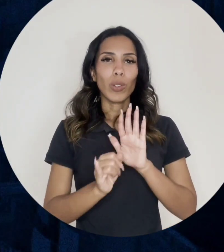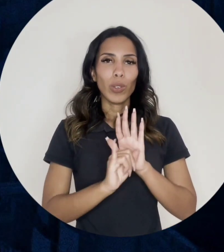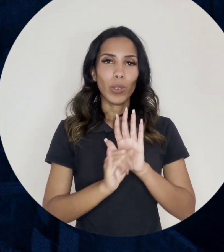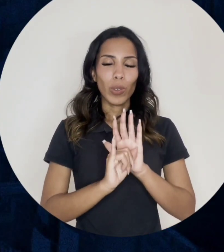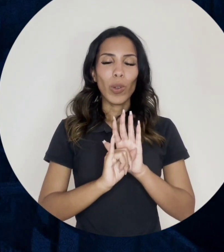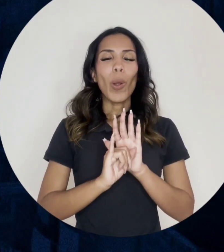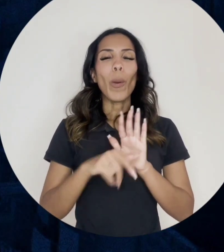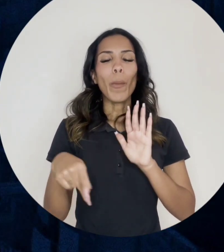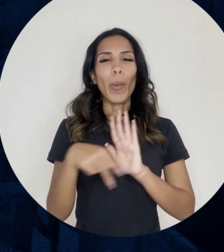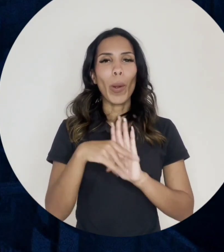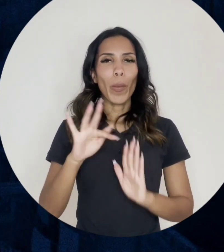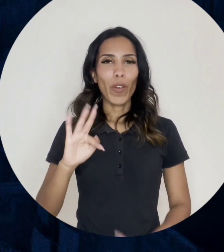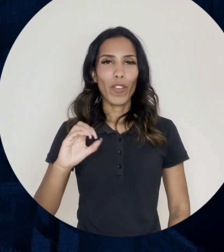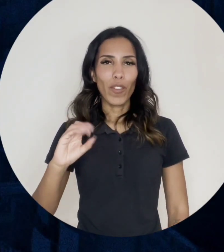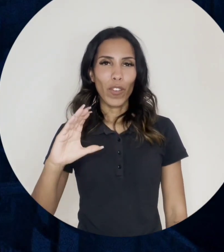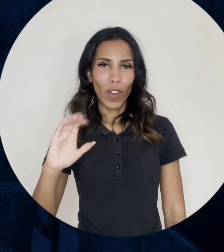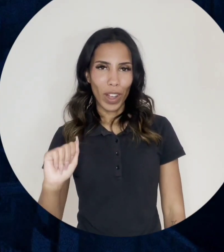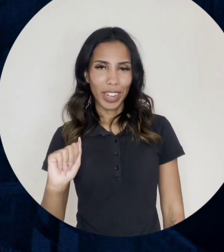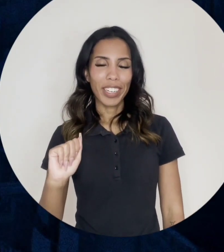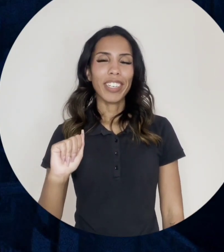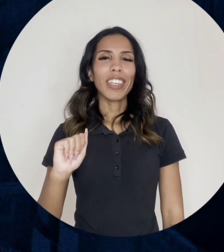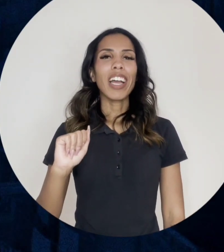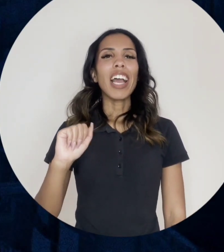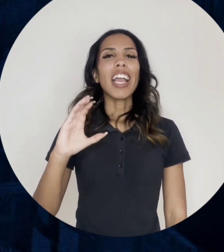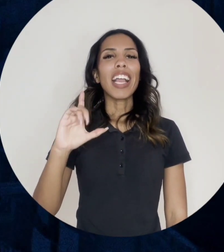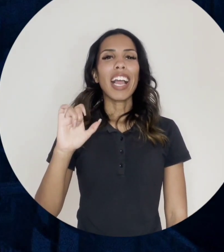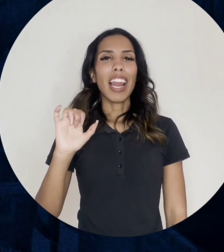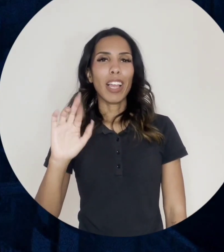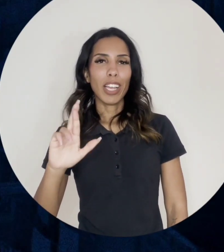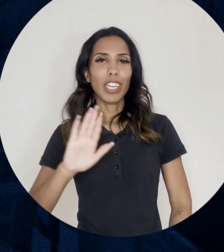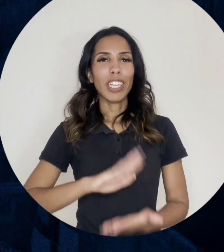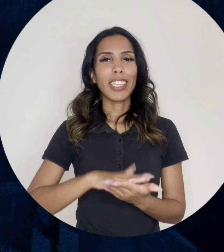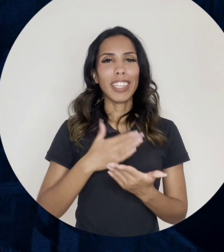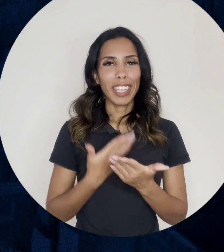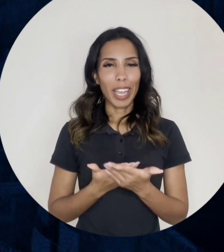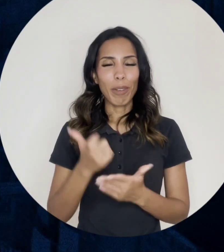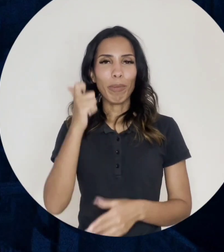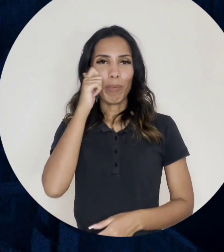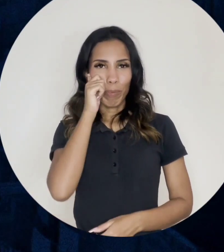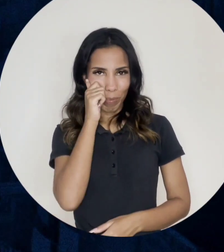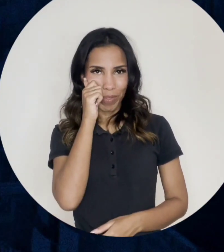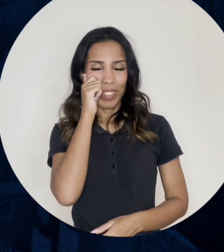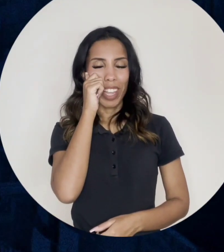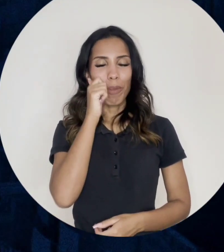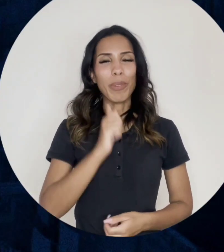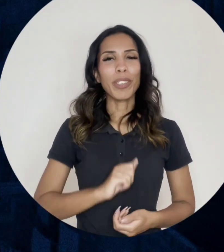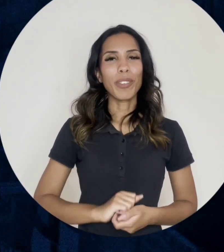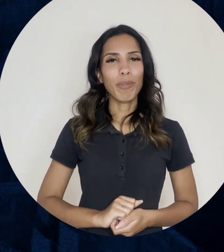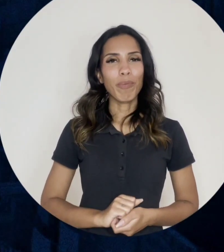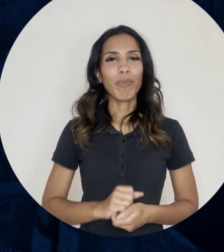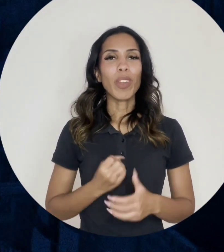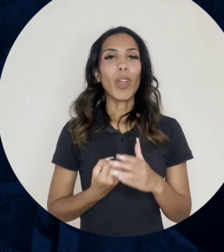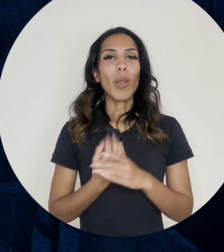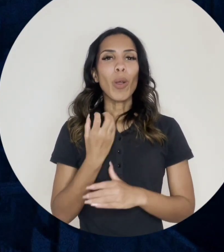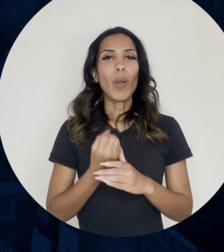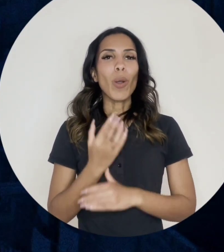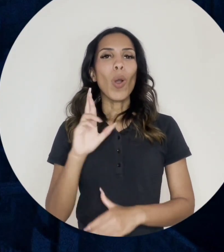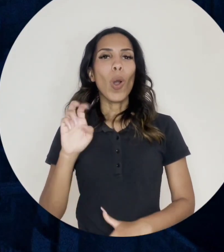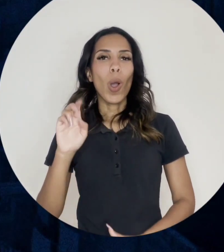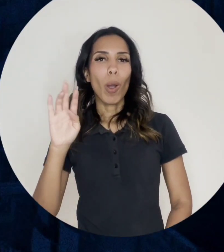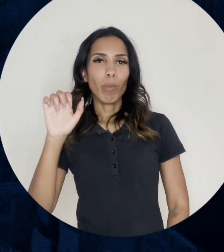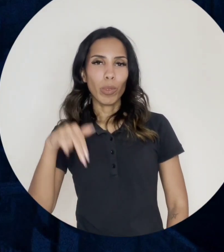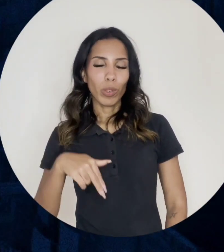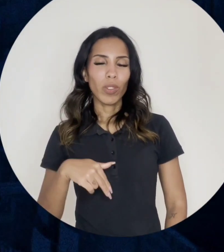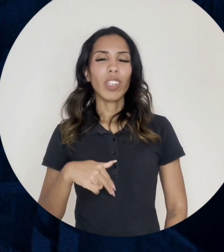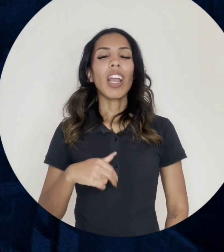Cultura Carioca. Direção e entrevista Kleber Araújo, intérprete de Libras Tamires Alves Ferreira, produção Robson Melo,